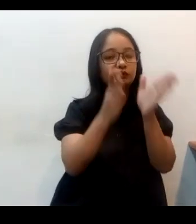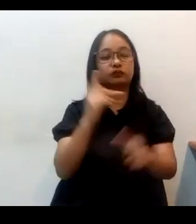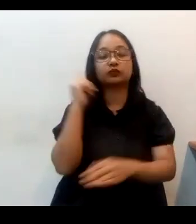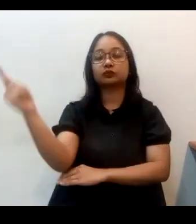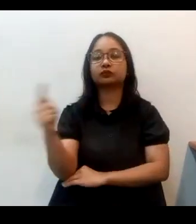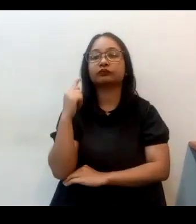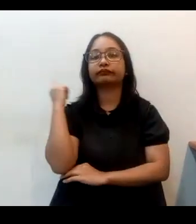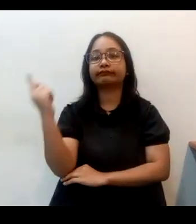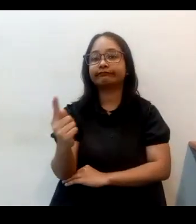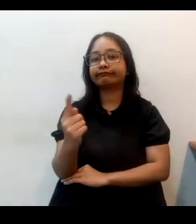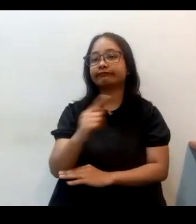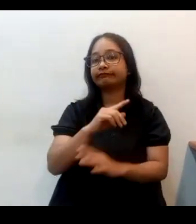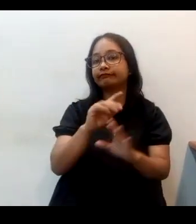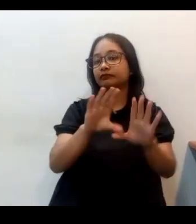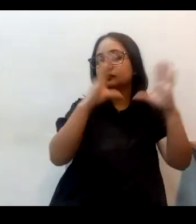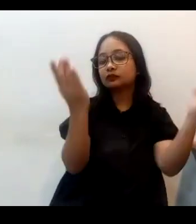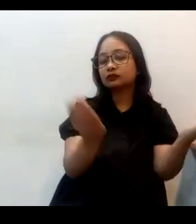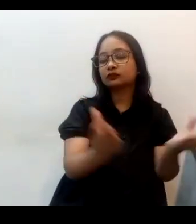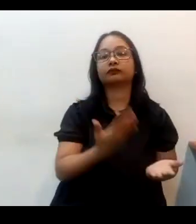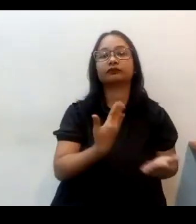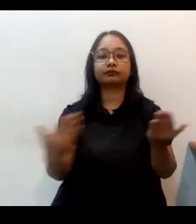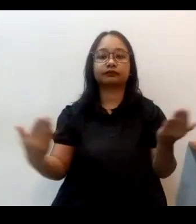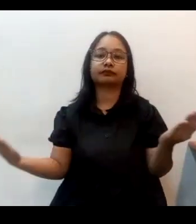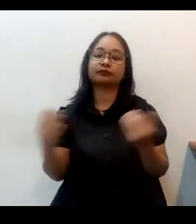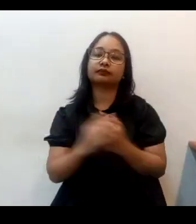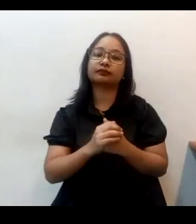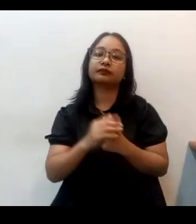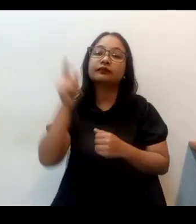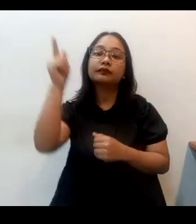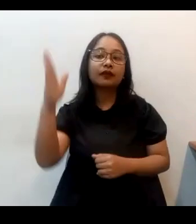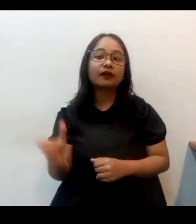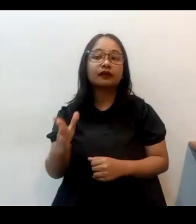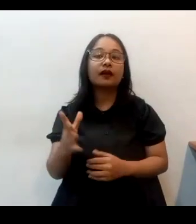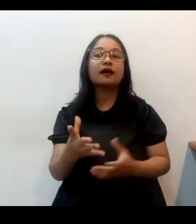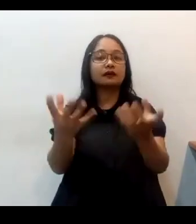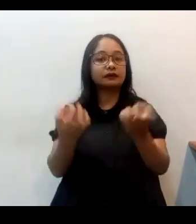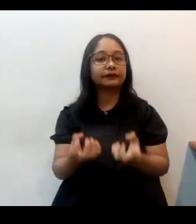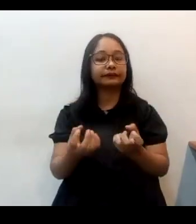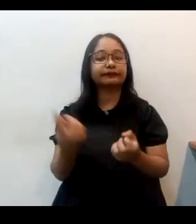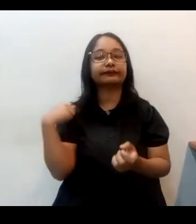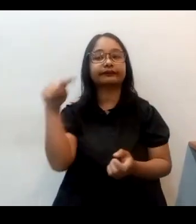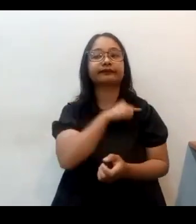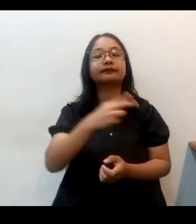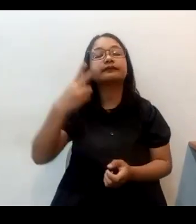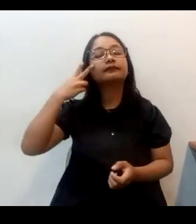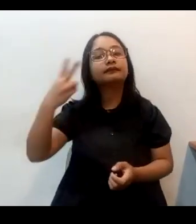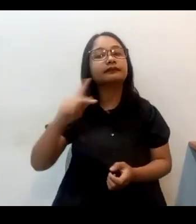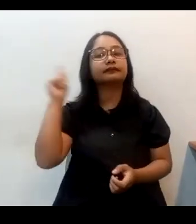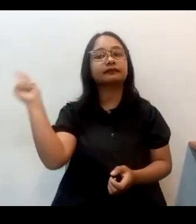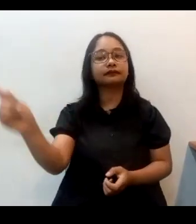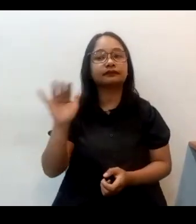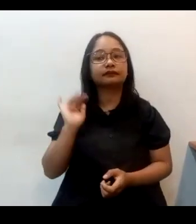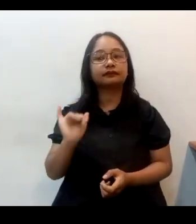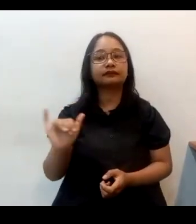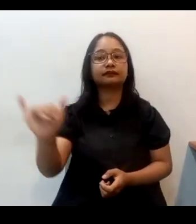Diyos na magtuon lamang po tayo sa mga bagay ng sanlibutan. God wants to see the widely and even the eternal reward. Kundi gusto po ng